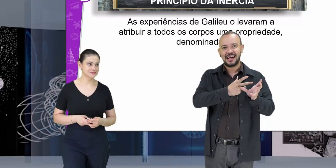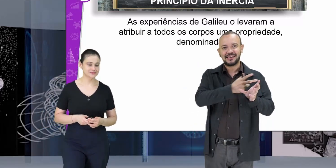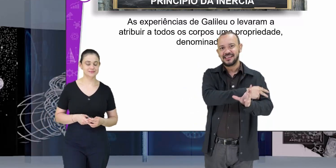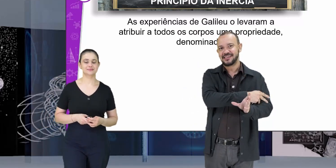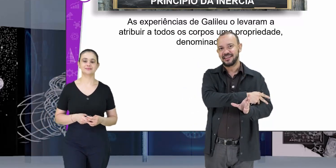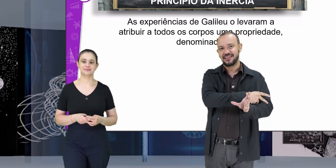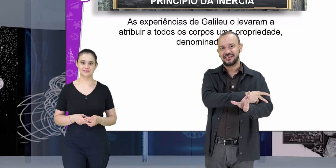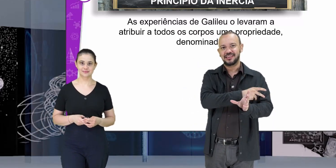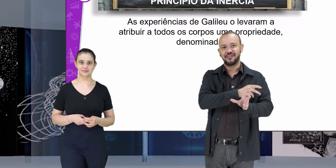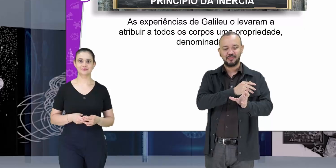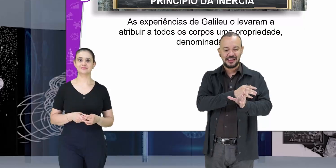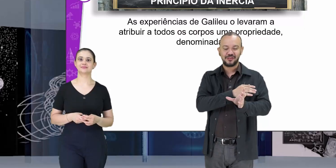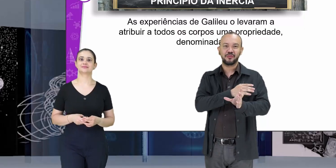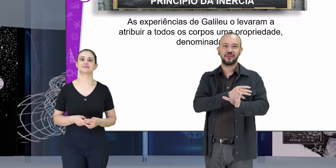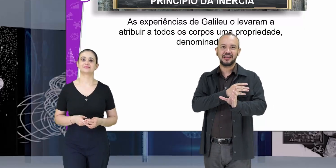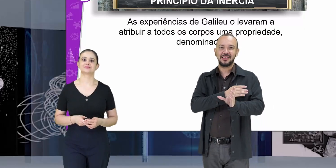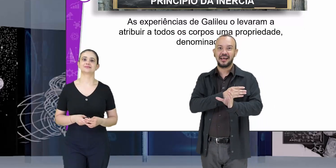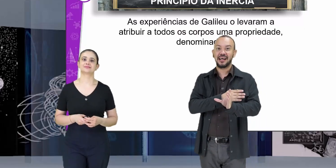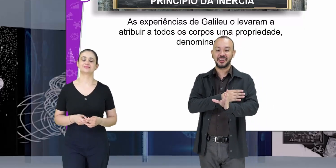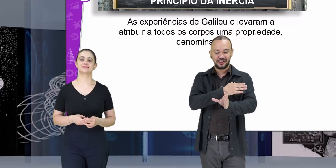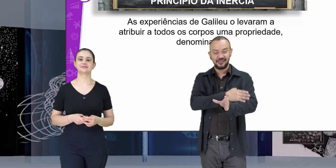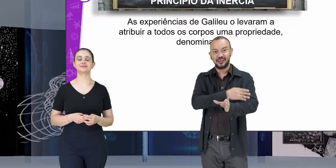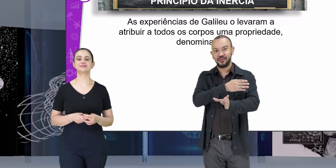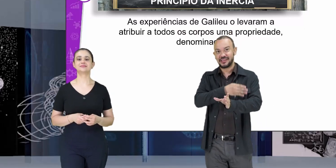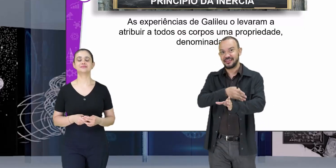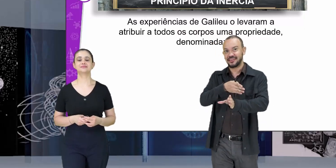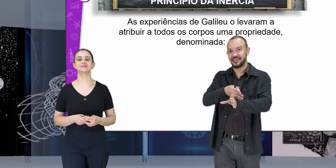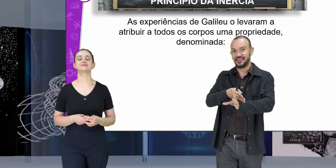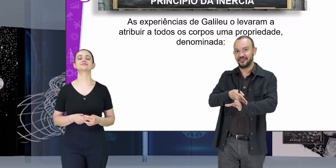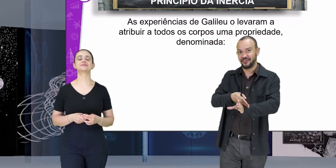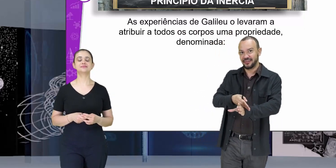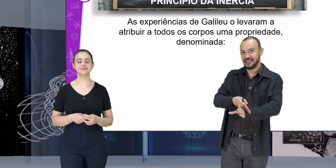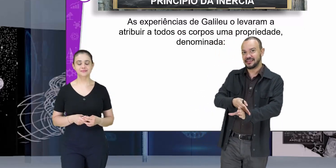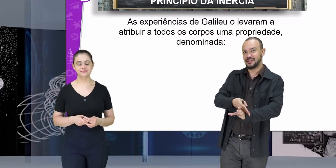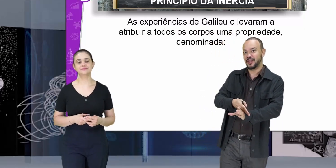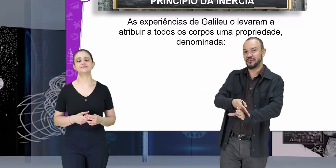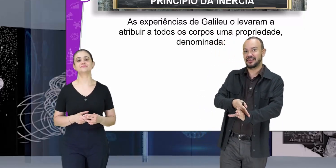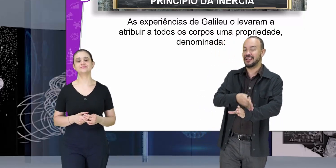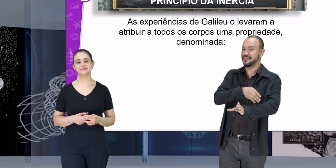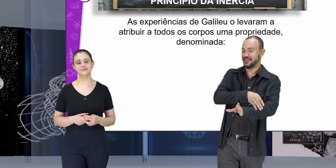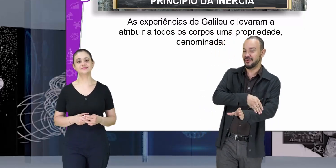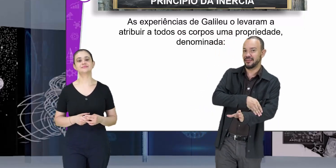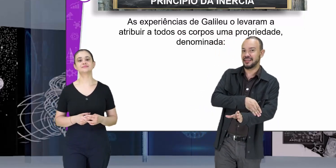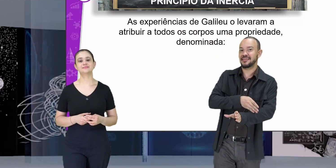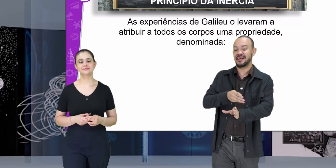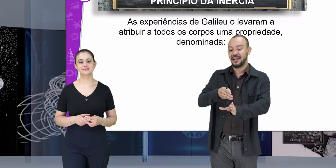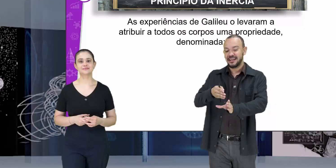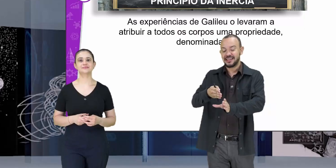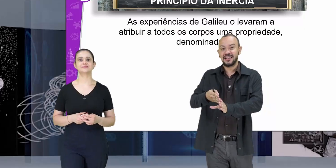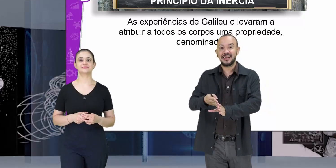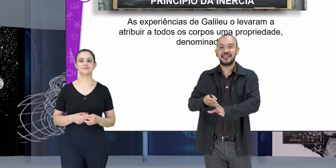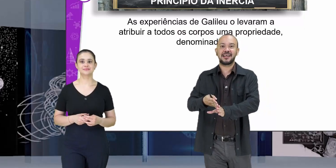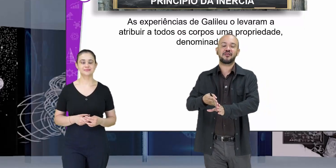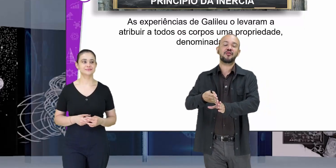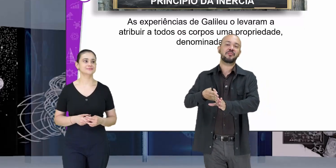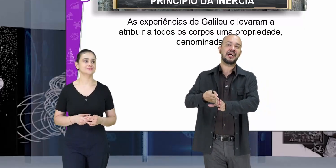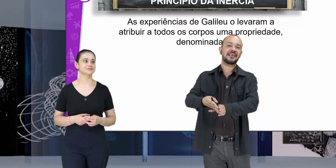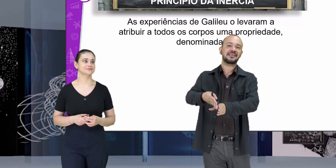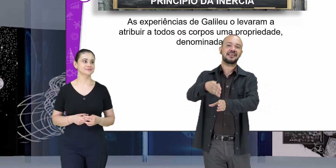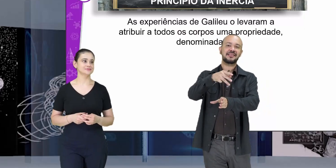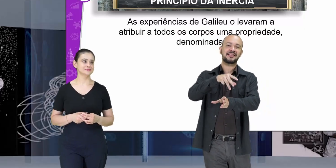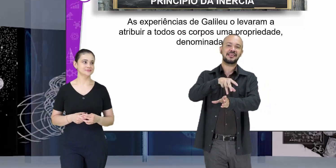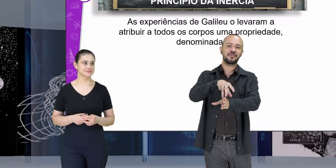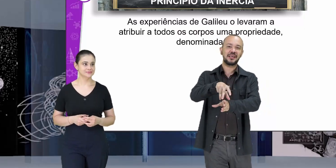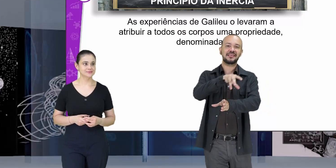nada atrás dele. Então é mais comum que haja contribuições anteriores, experimentais ou teóricas, e que ele, com